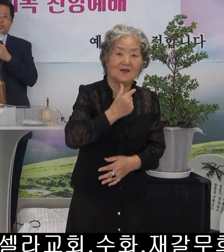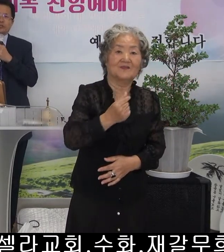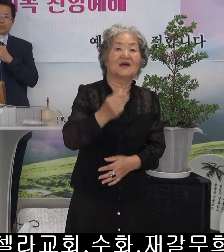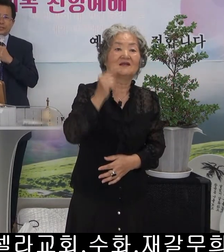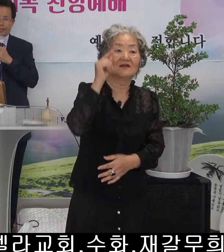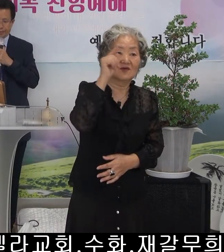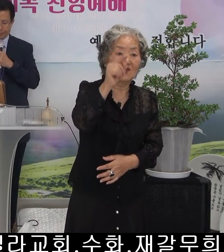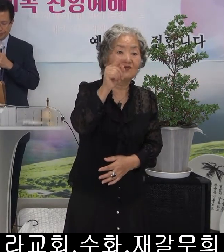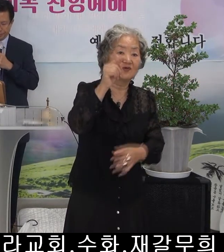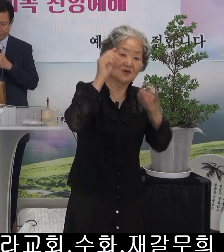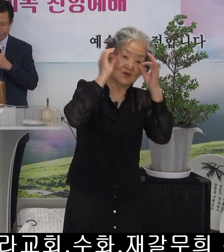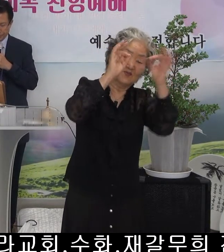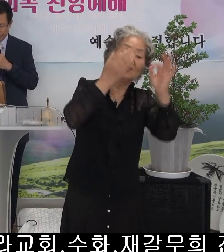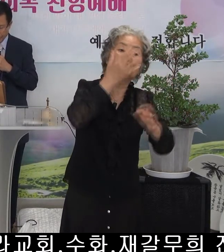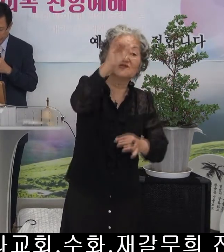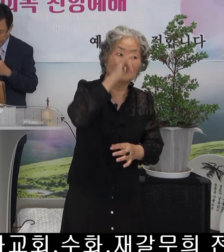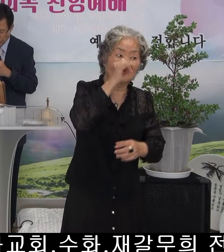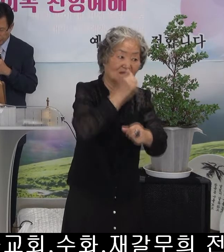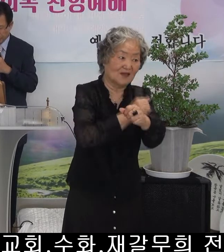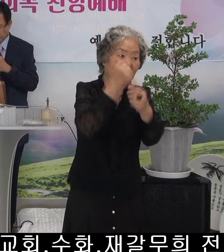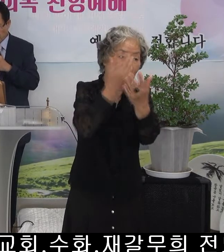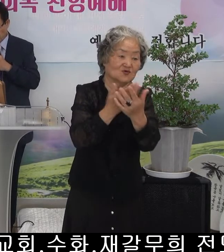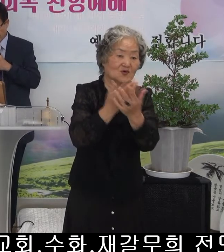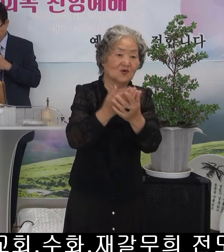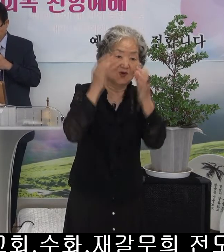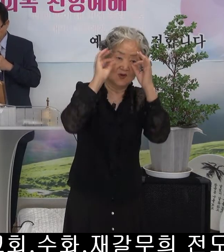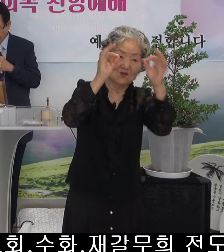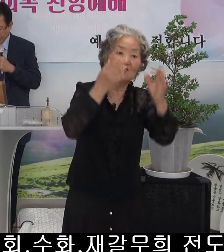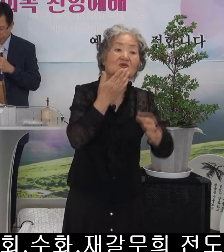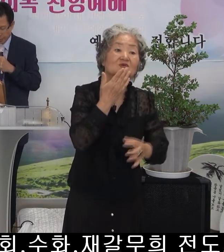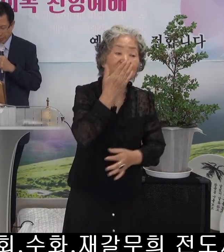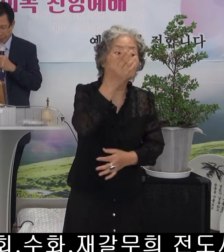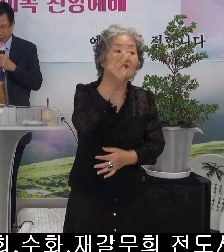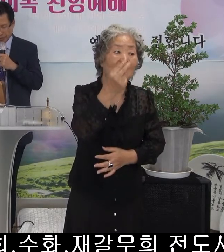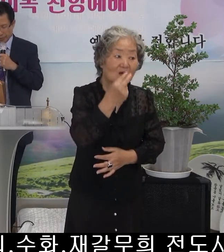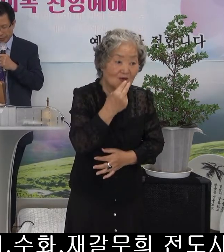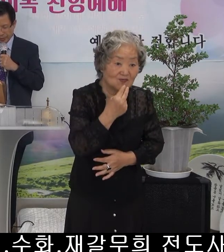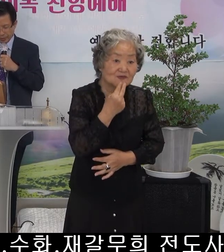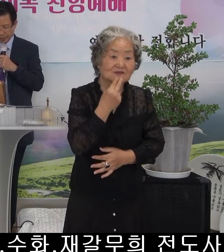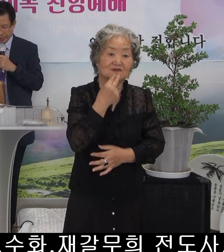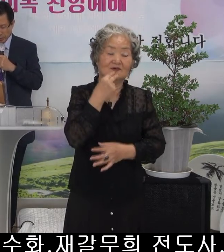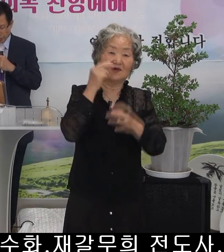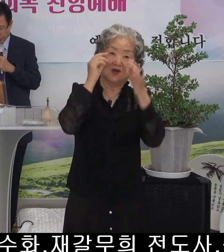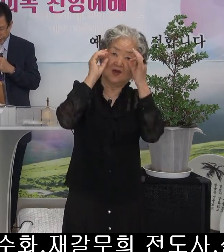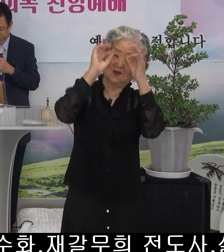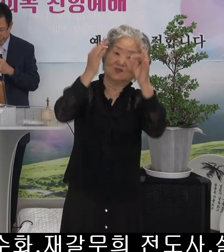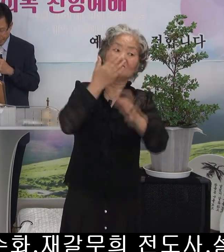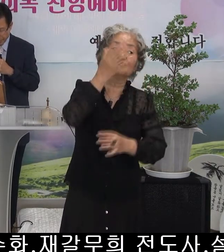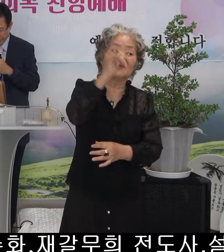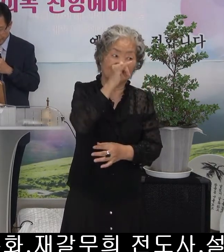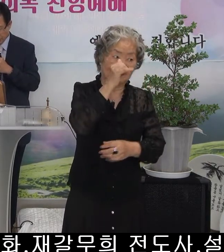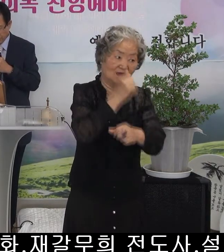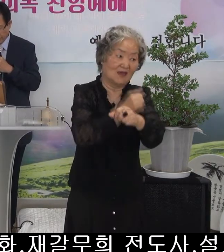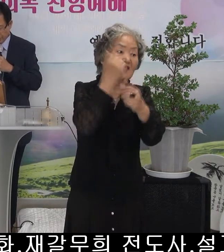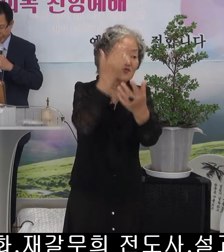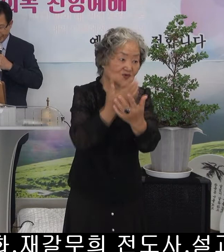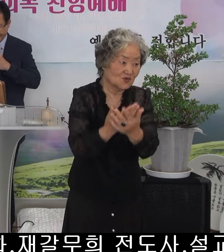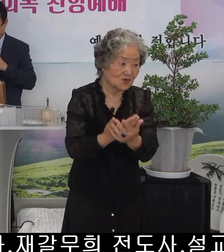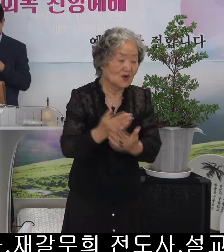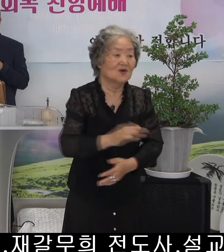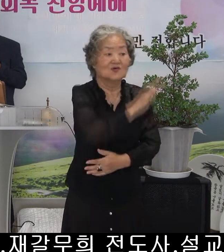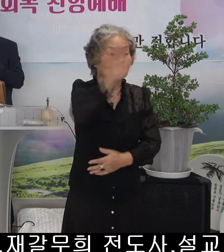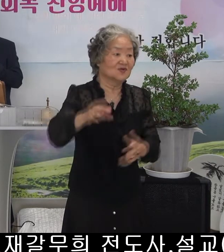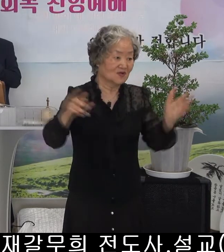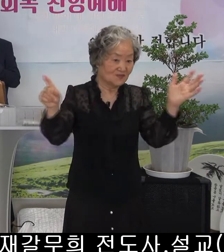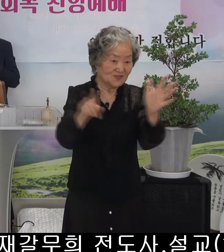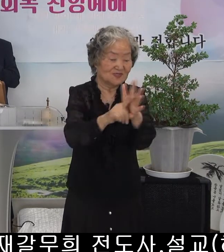것들을 확증해 줍니다. 옛사람들도 이 믿음으로 하나님의 인정을 받았던 것입니다. 우리는 믿음이 있으므로 이